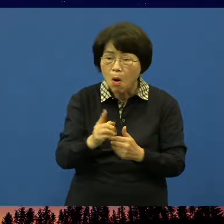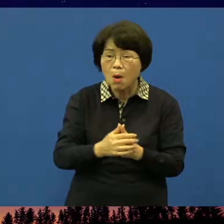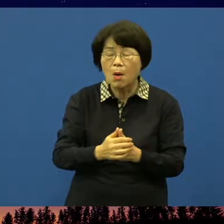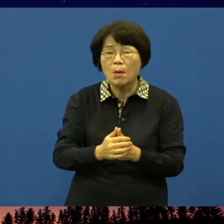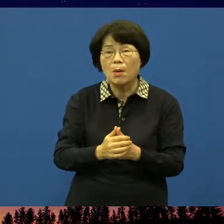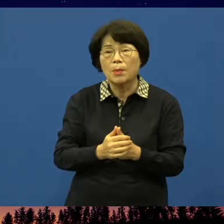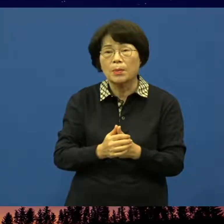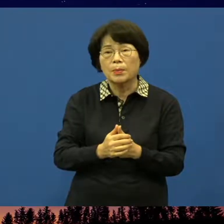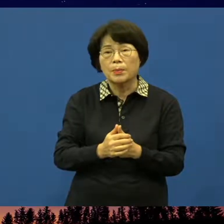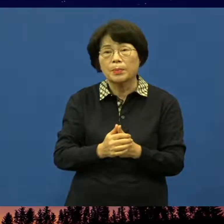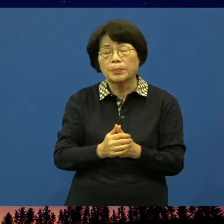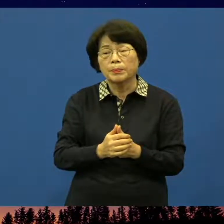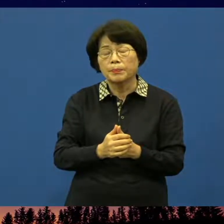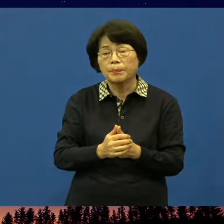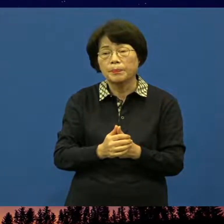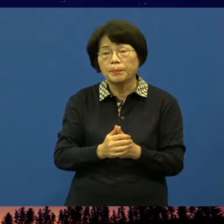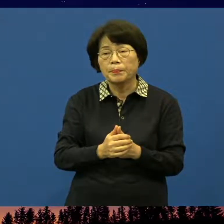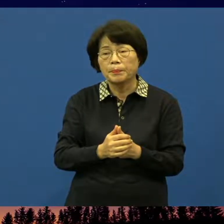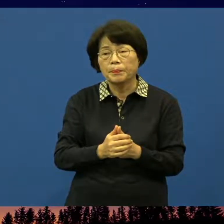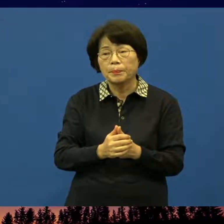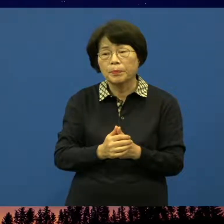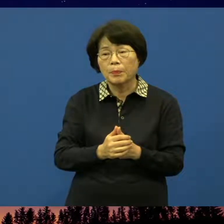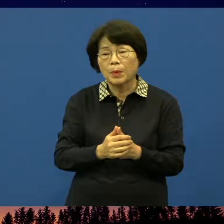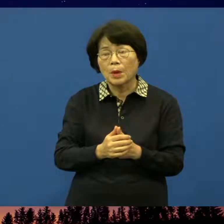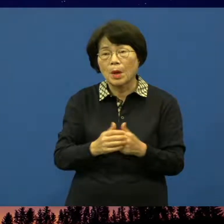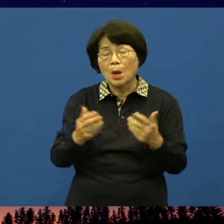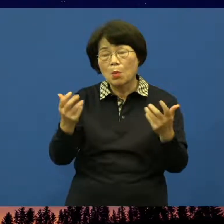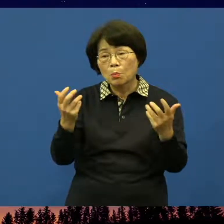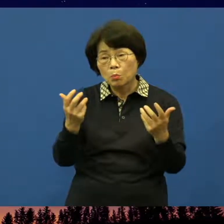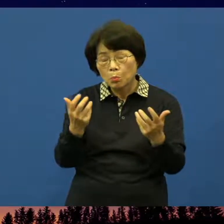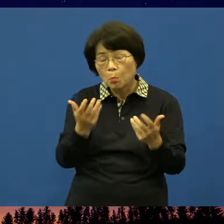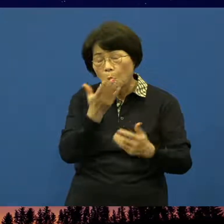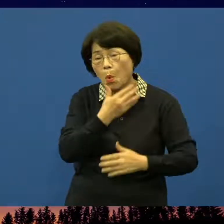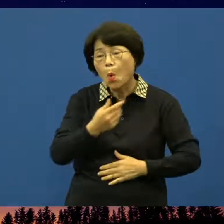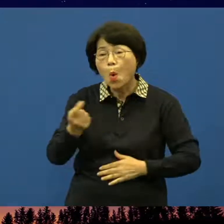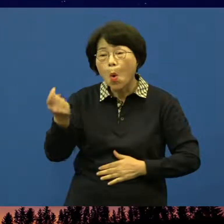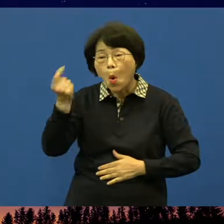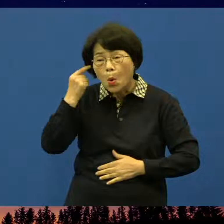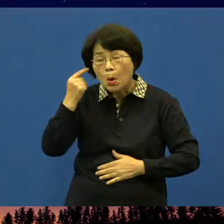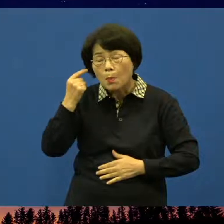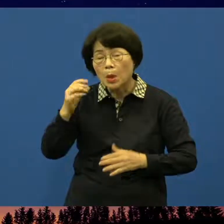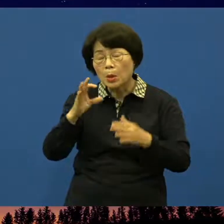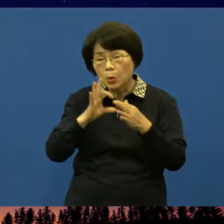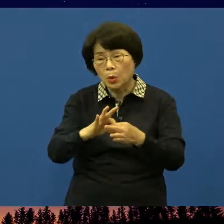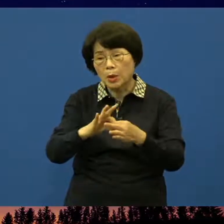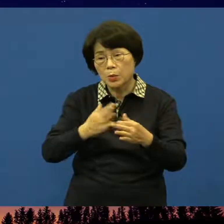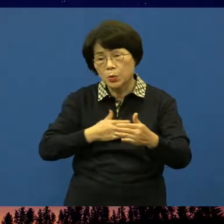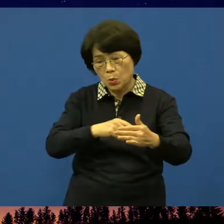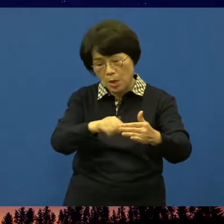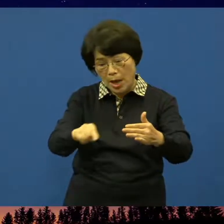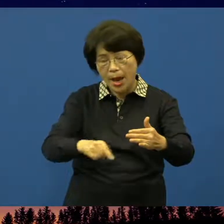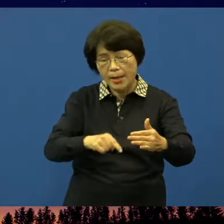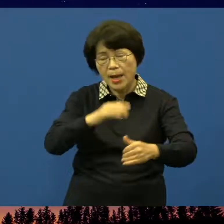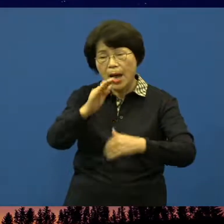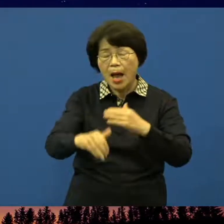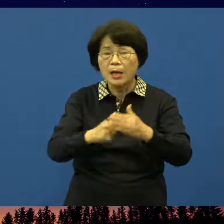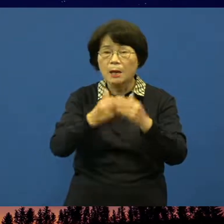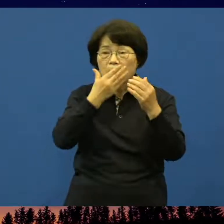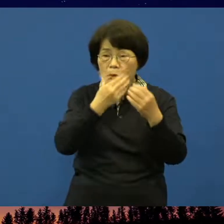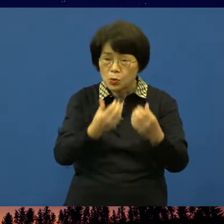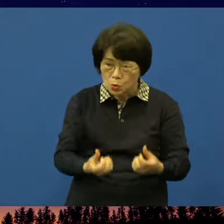것인데 그게 발화가 안 된 것이죠. 근데 복음이 우리에게 임하면서 우리 안에 있는 하나님의 그 축복과